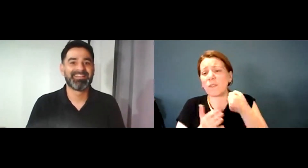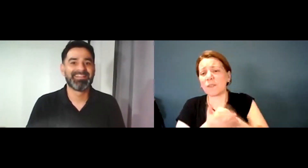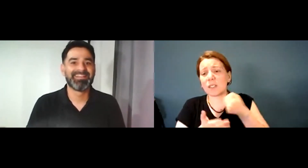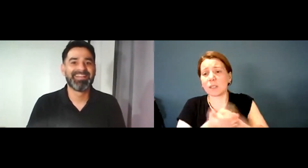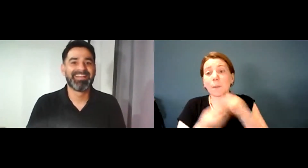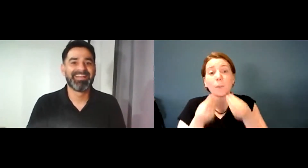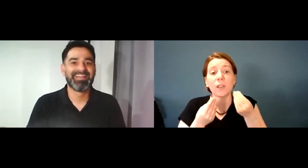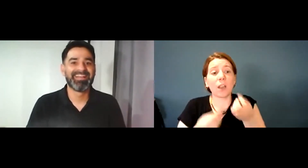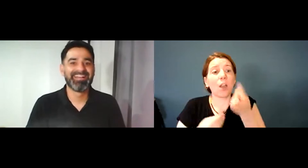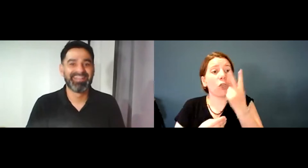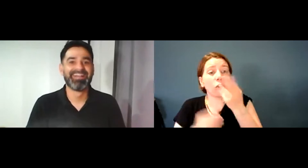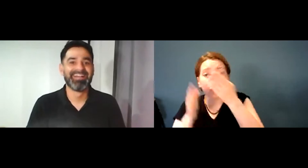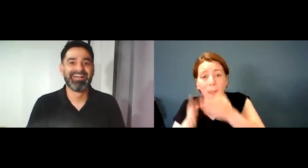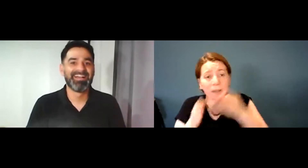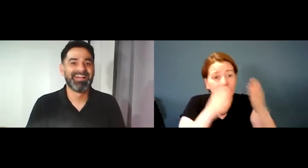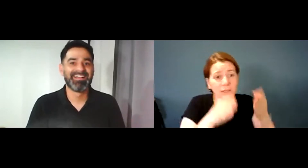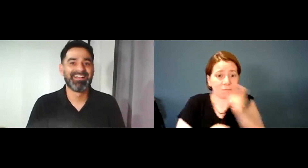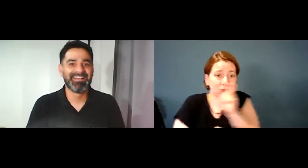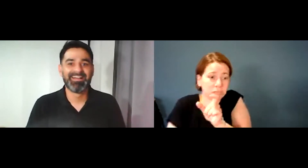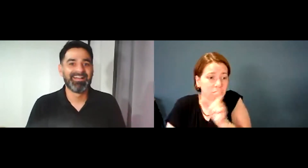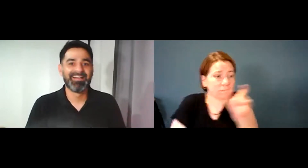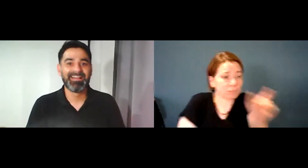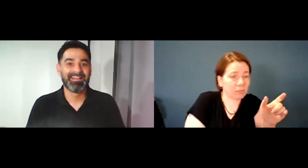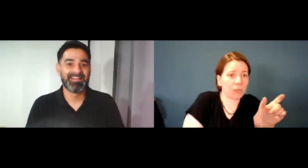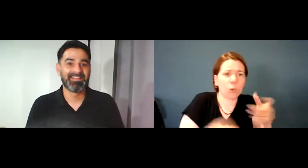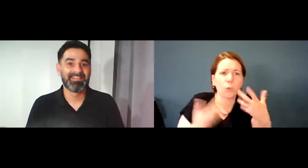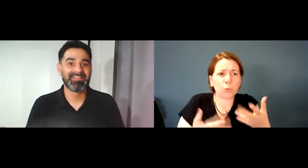partes. Me dio un trabajo.